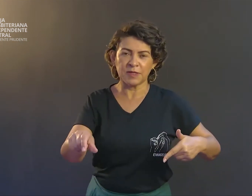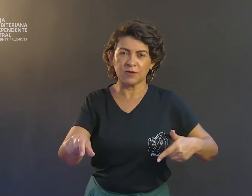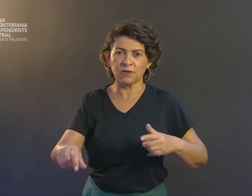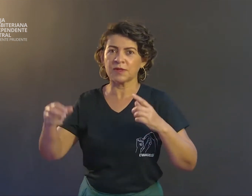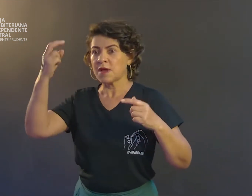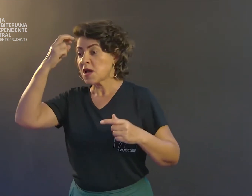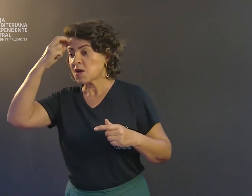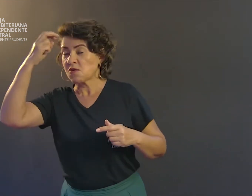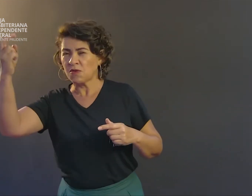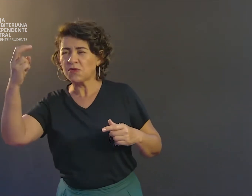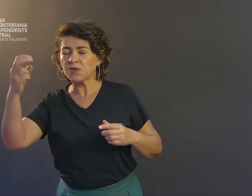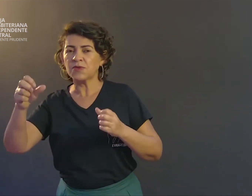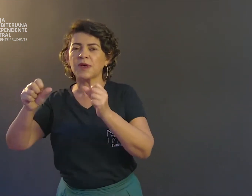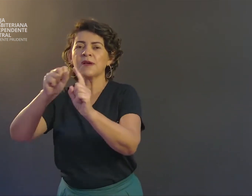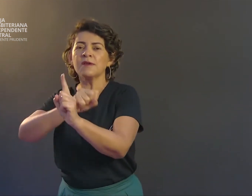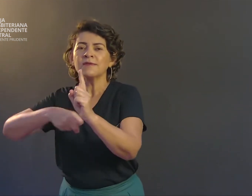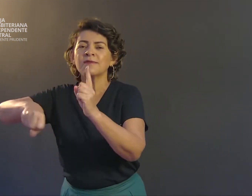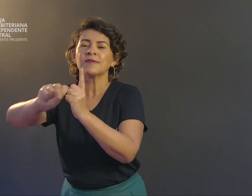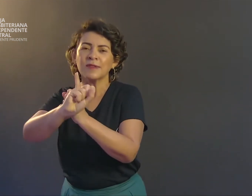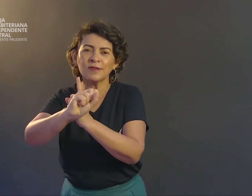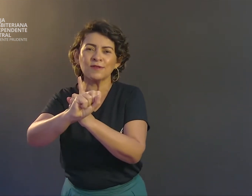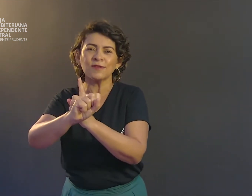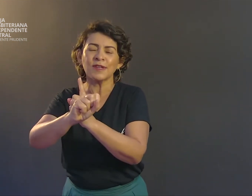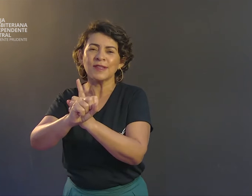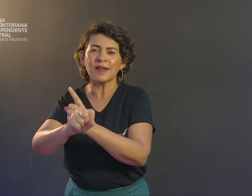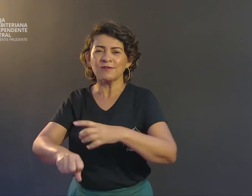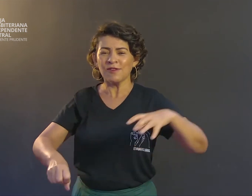diversas filosofias que influenciam o estilo de vida das pessoas.